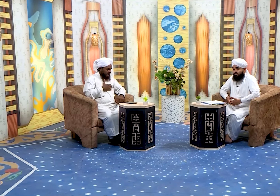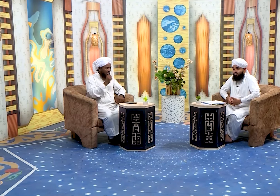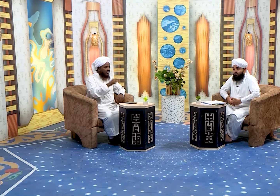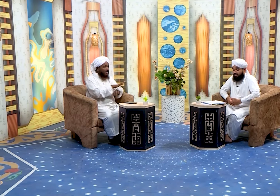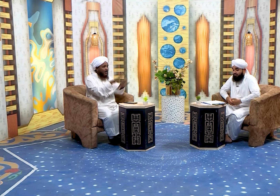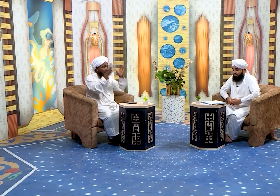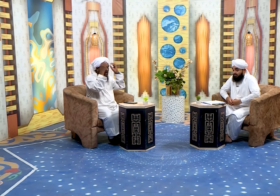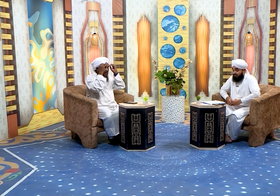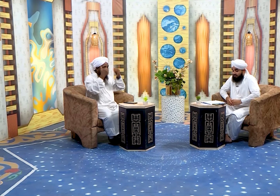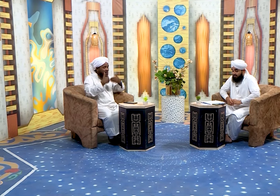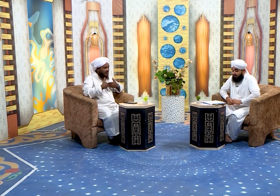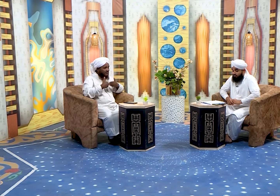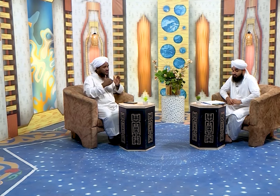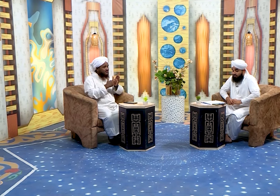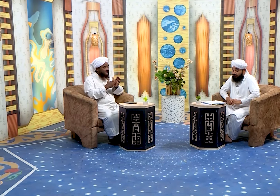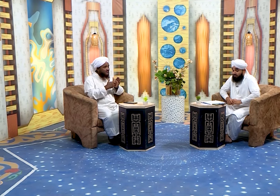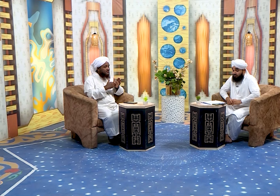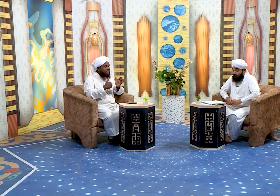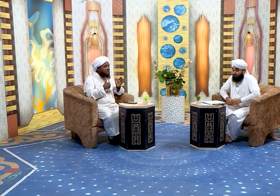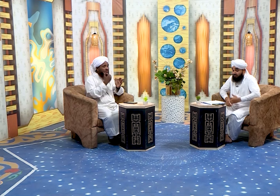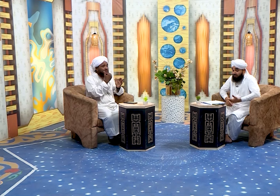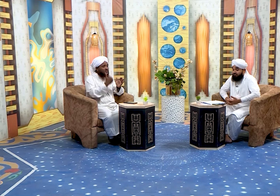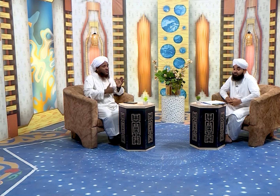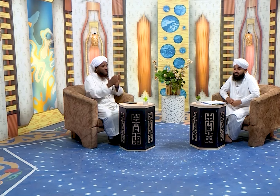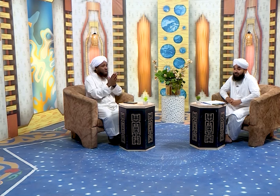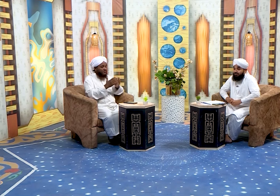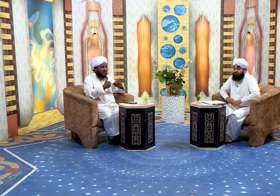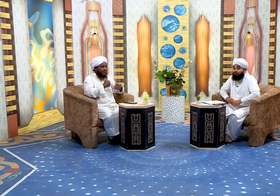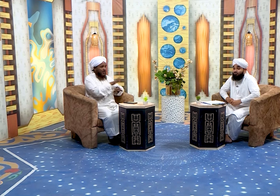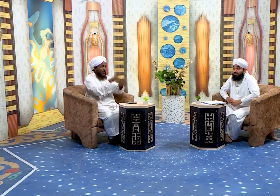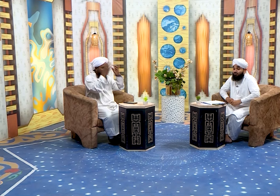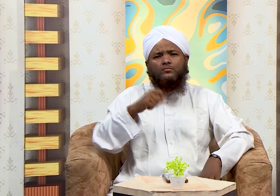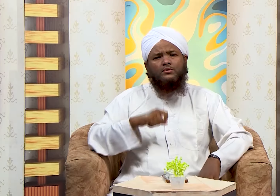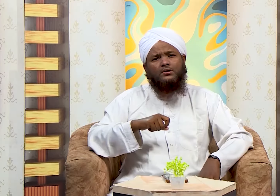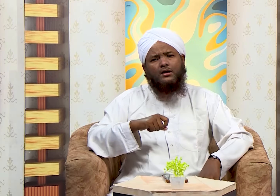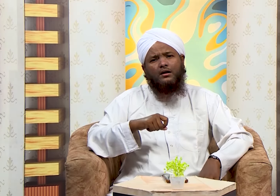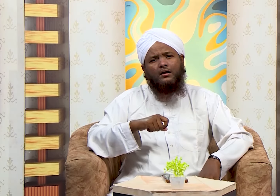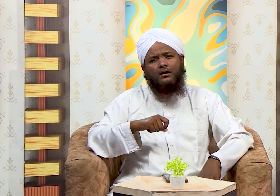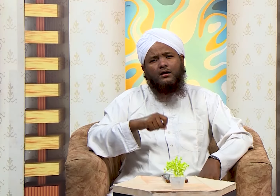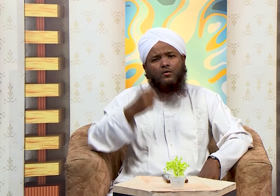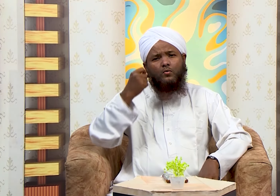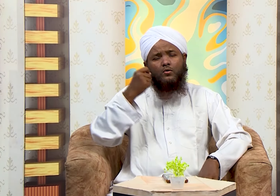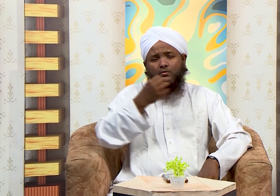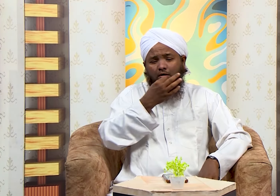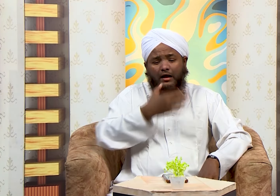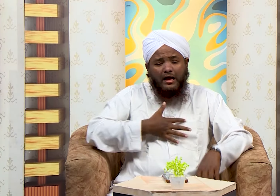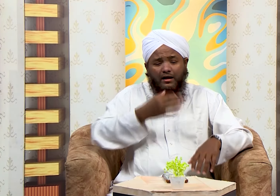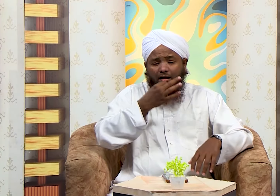میں وہی زید بن سانہ ہوں یہ سنکا حضرت عمر نے دریافت فرمایا کہ پھر تم نے یہ غستاخی کیوں کی نبی رحمت کے ساتھ اللہ پاک کے